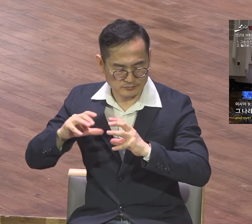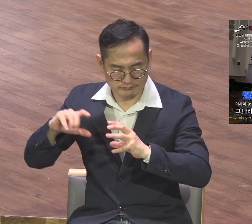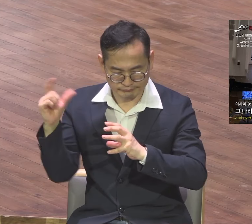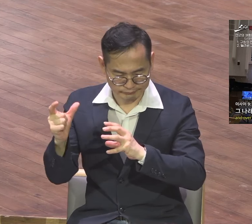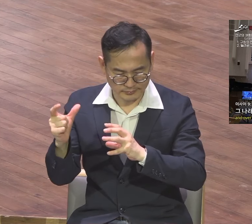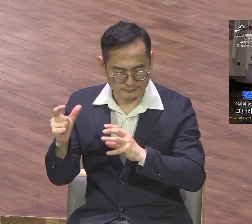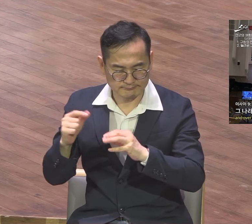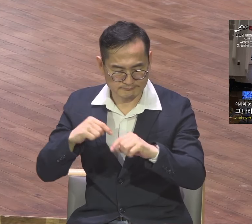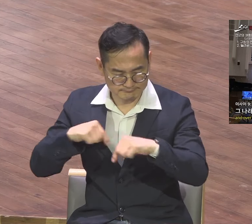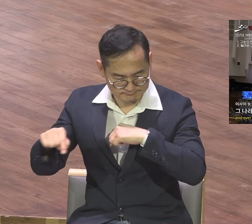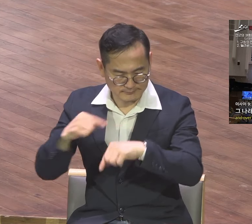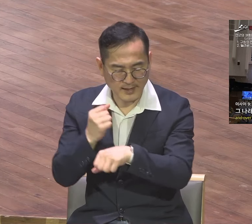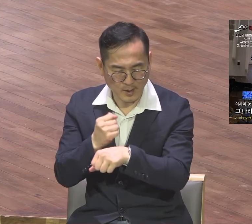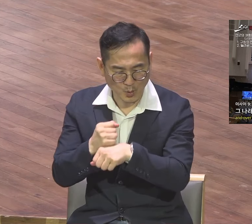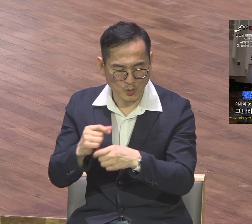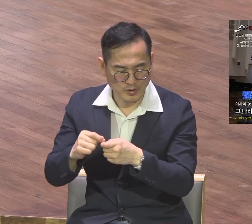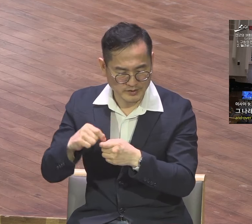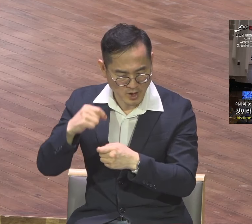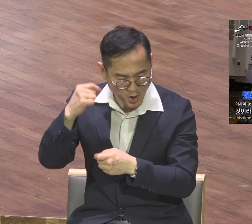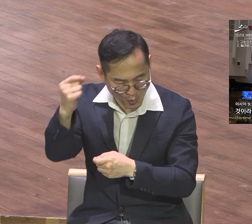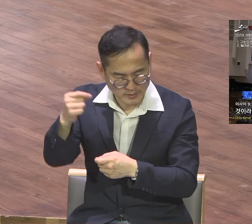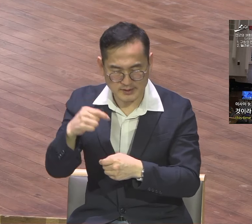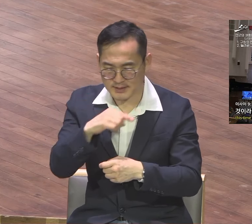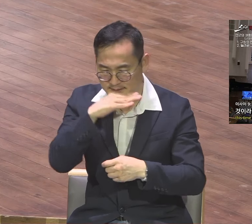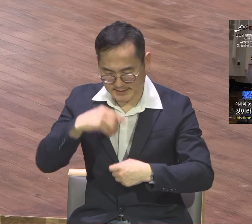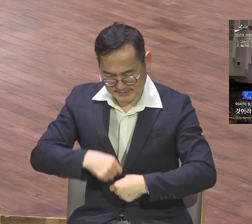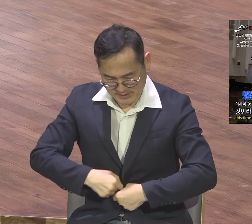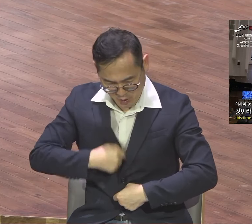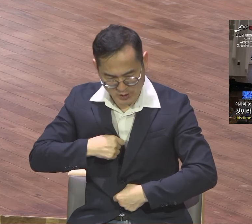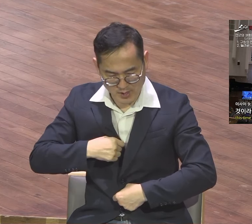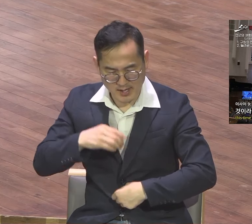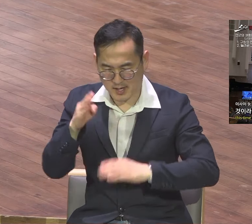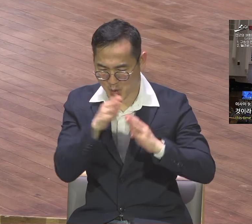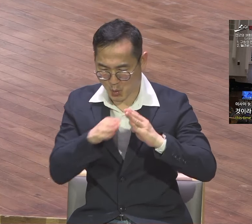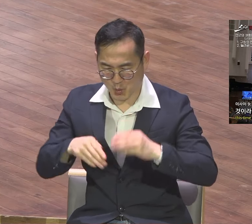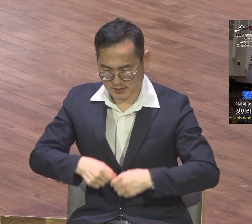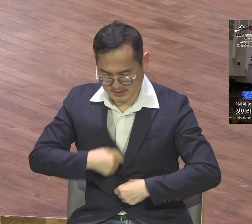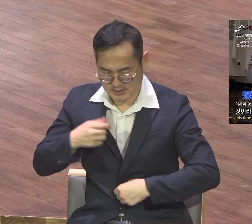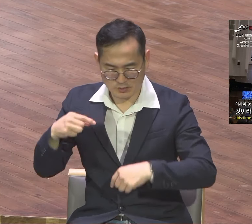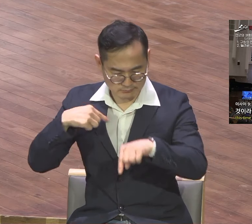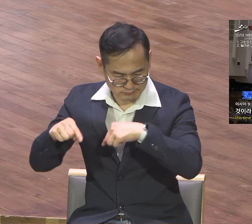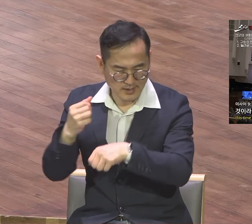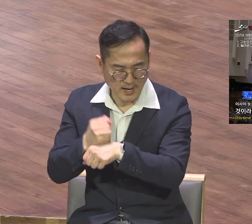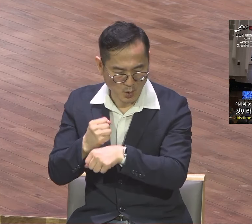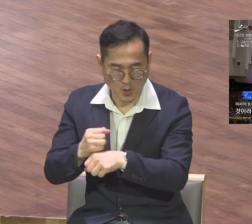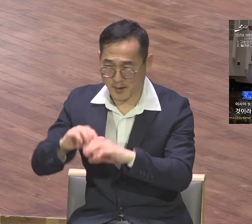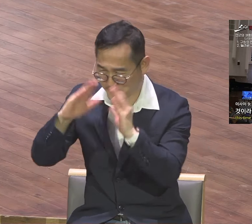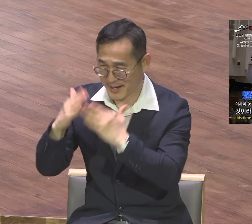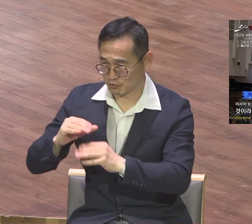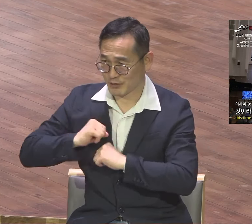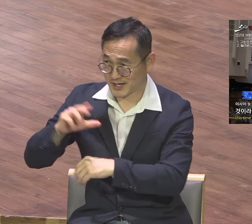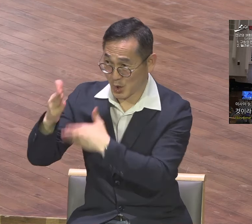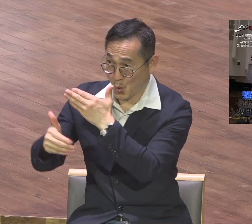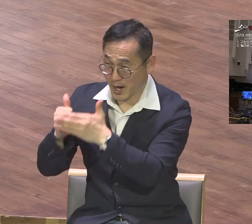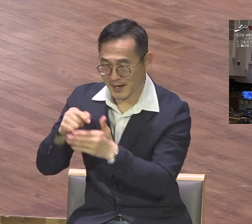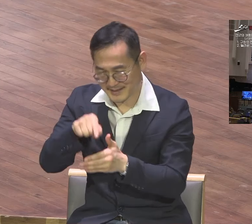영원히 정의와 공의로 그것을 보존할 것이라. 만군의 여호와 열심히 이를 이루시리라.